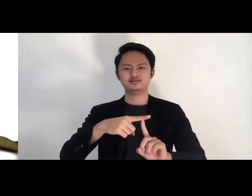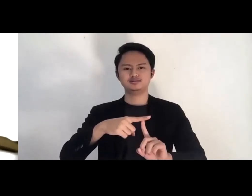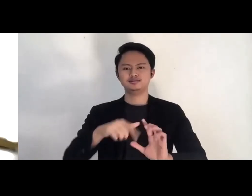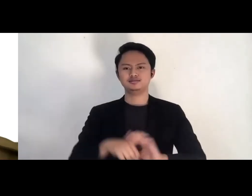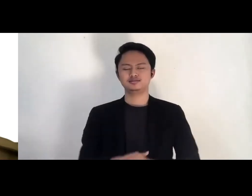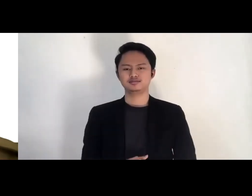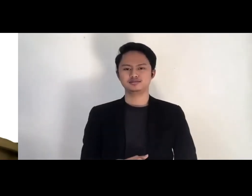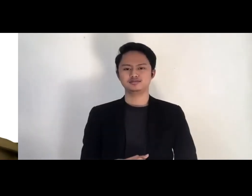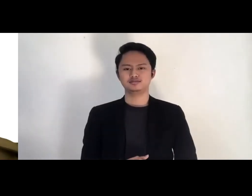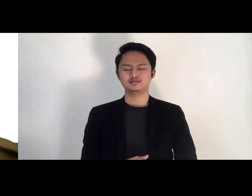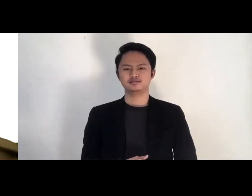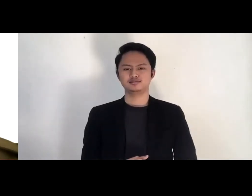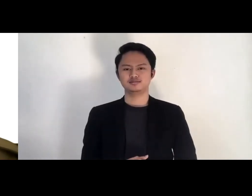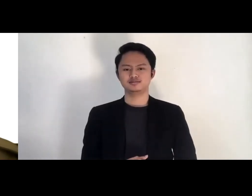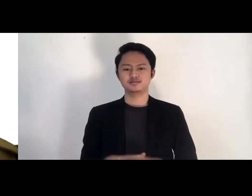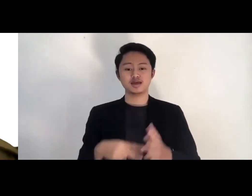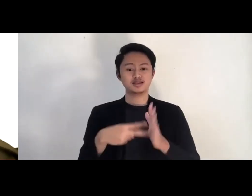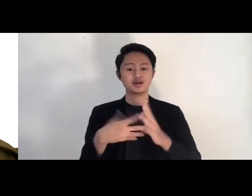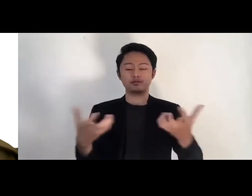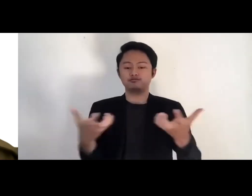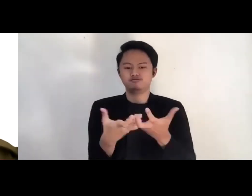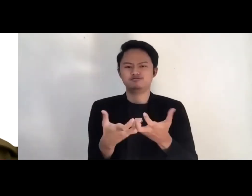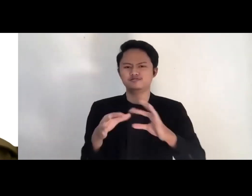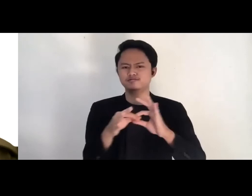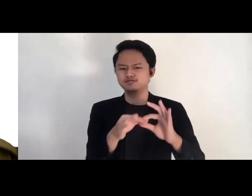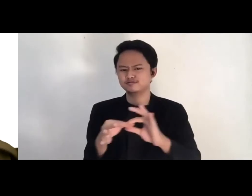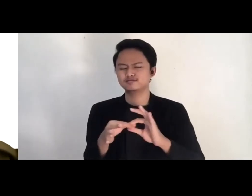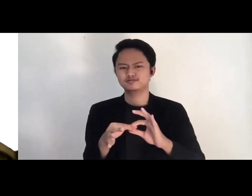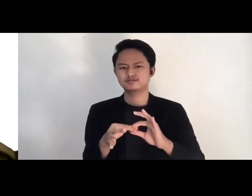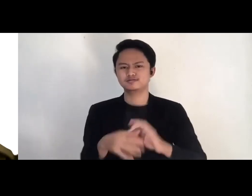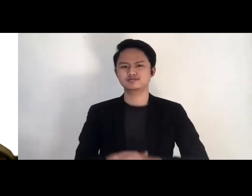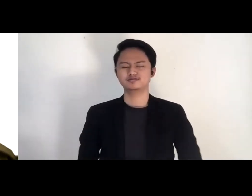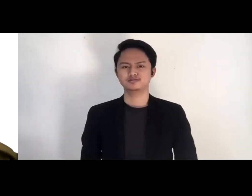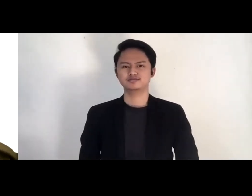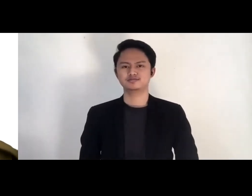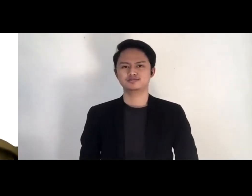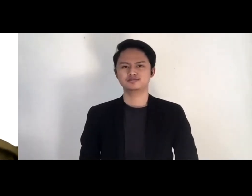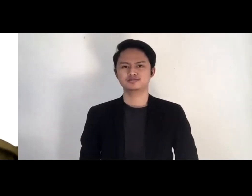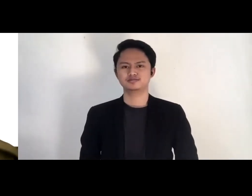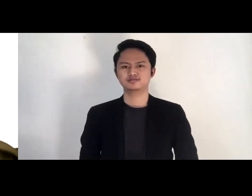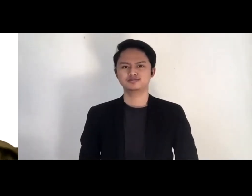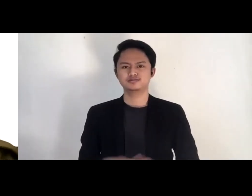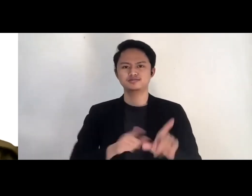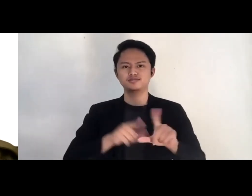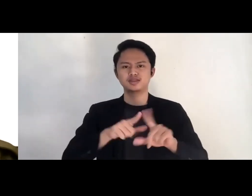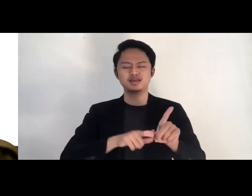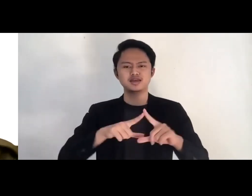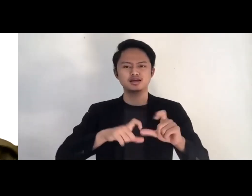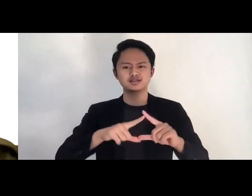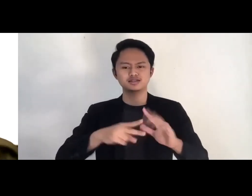bagian tak terpisahkan dari kerjasama kami dengan Yayasan Sayangi Tunas